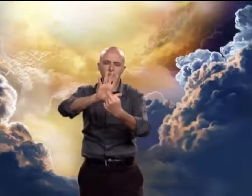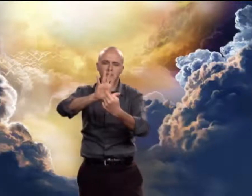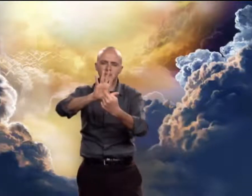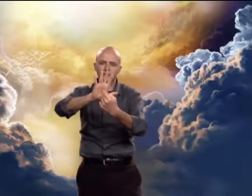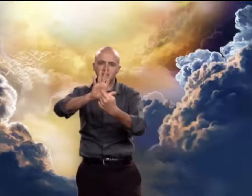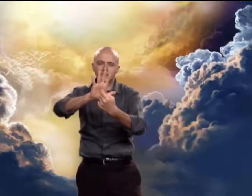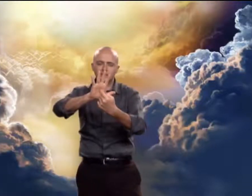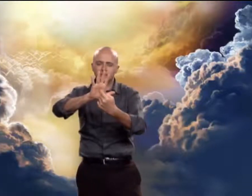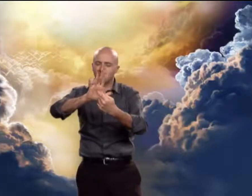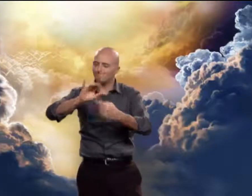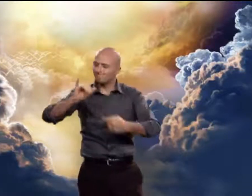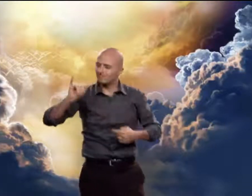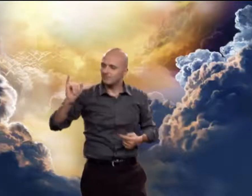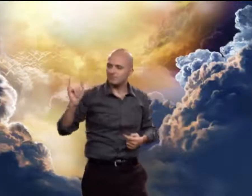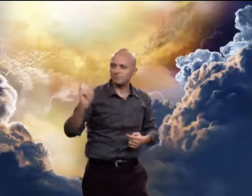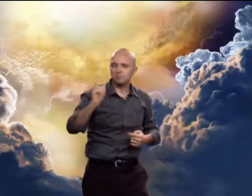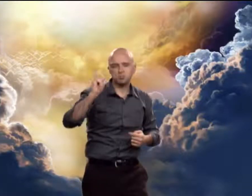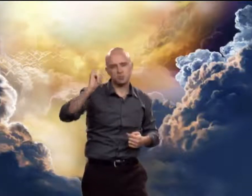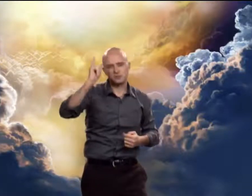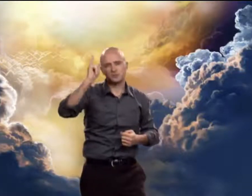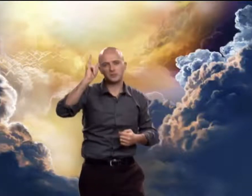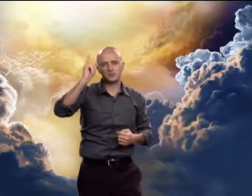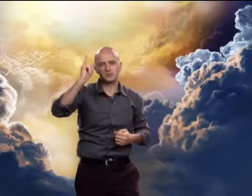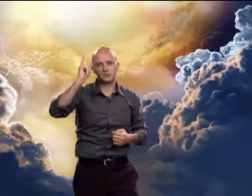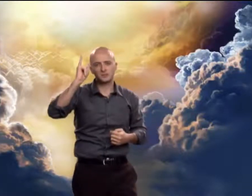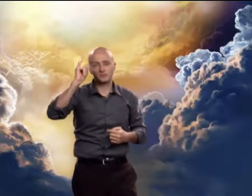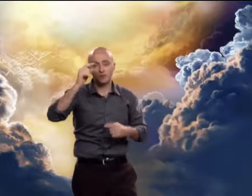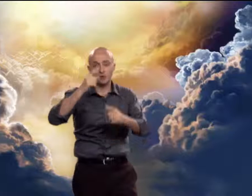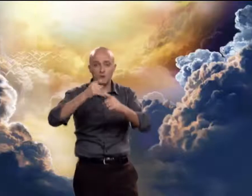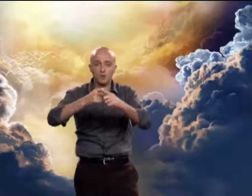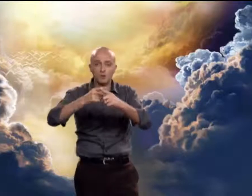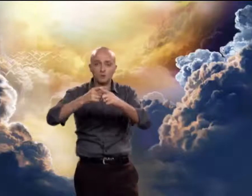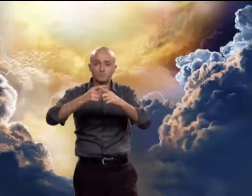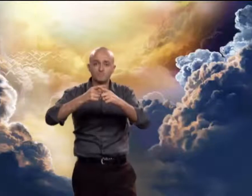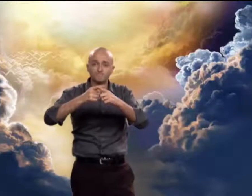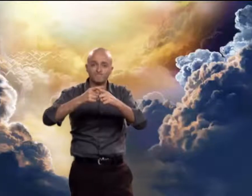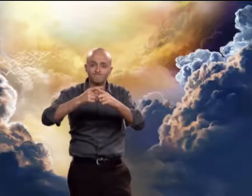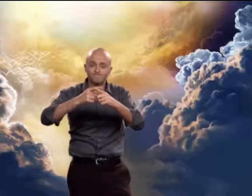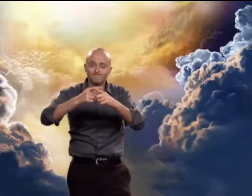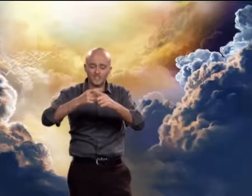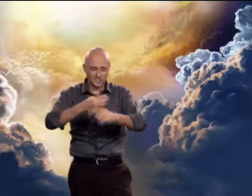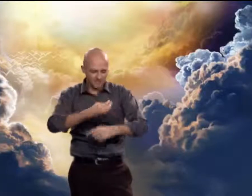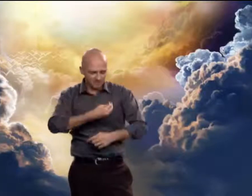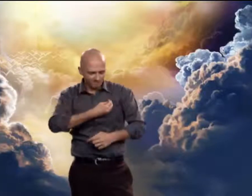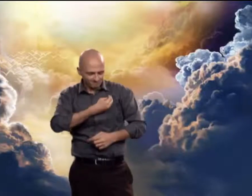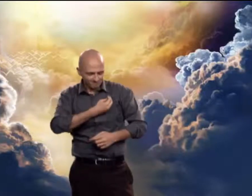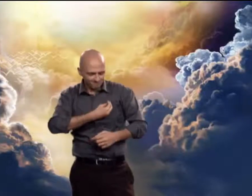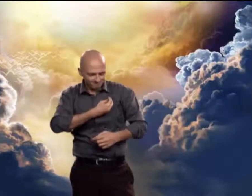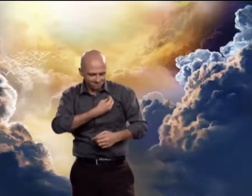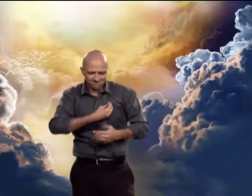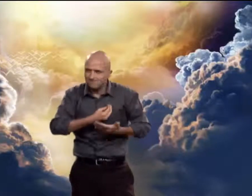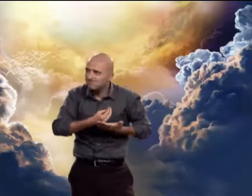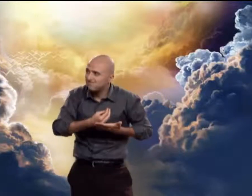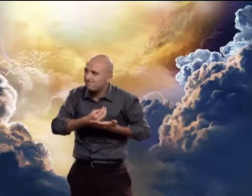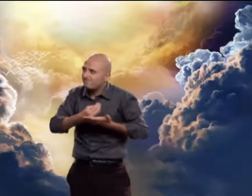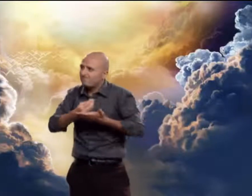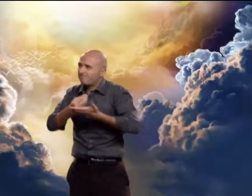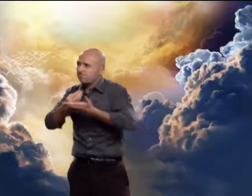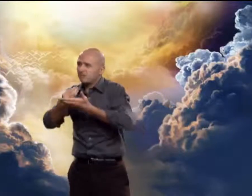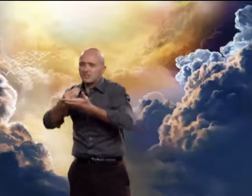O povo deveria ter vigiado para dar as boas-vindas ao Salvador do mundo. Mas em Belém, 2 cansados viajantes